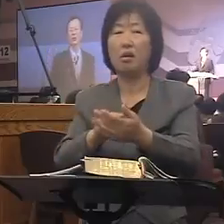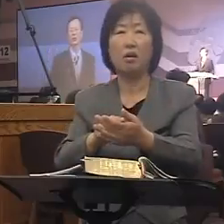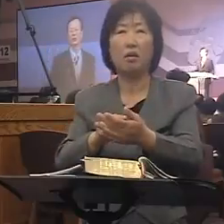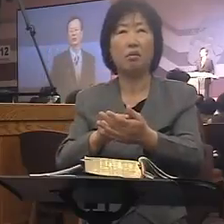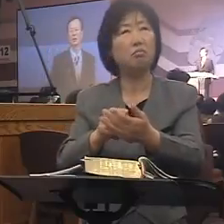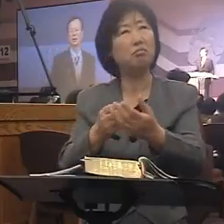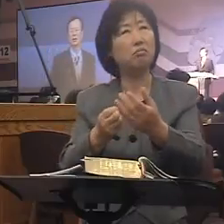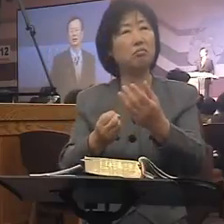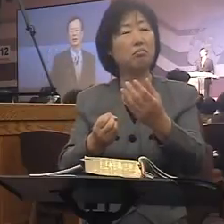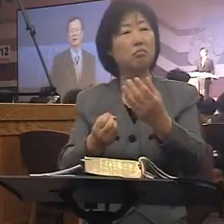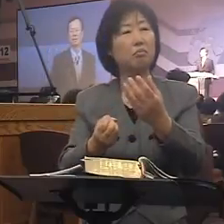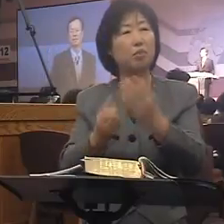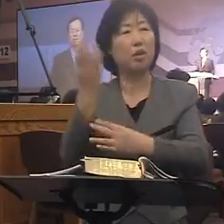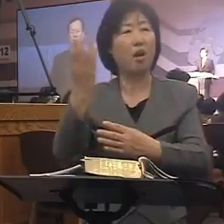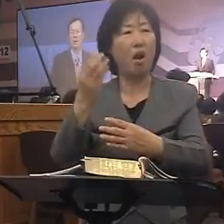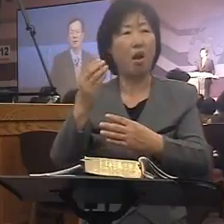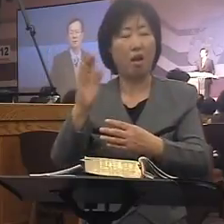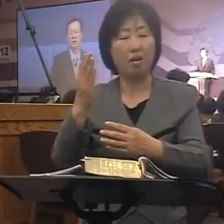뻗쳐나오고